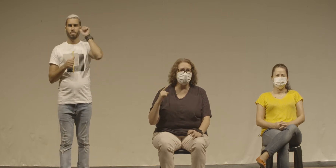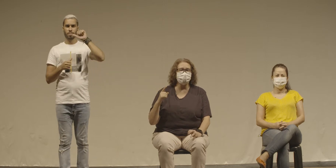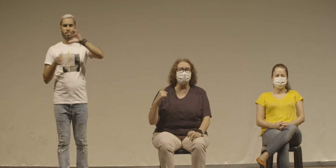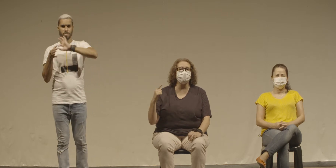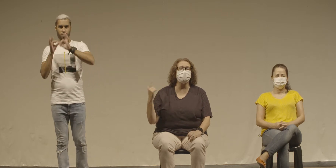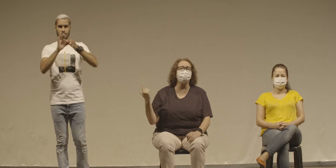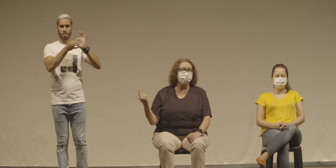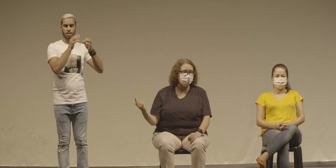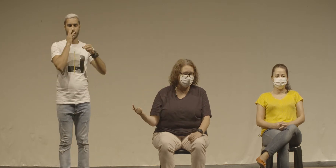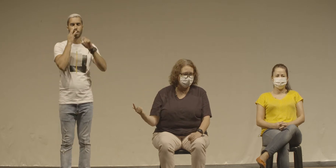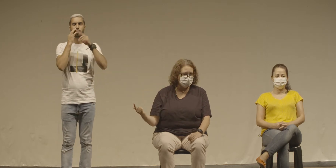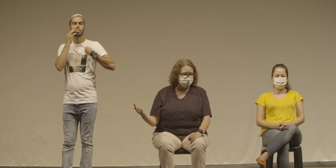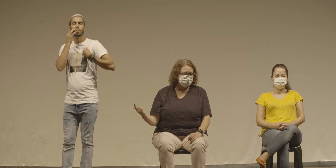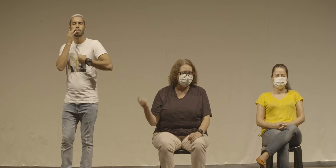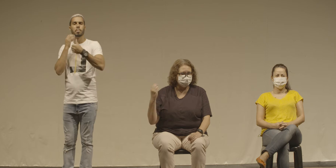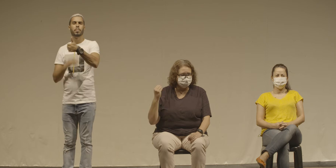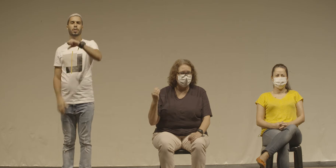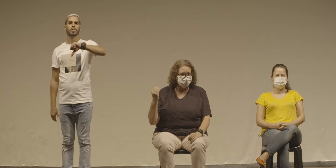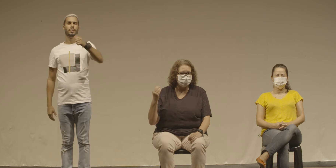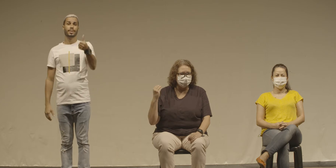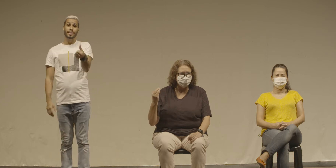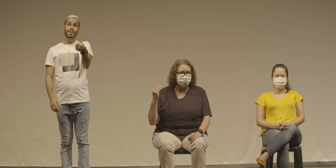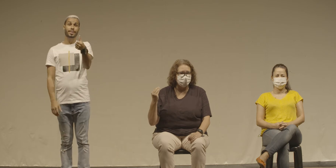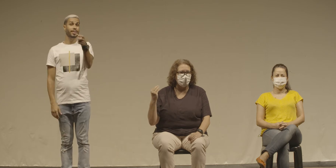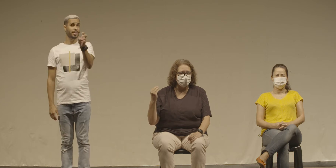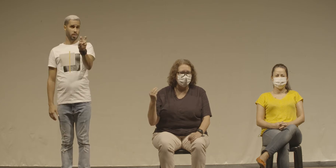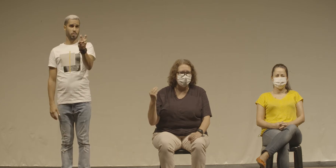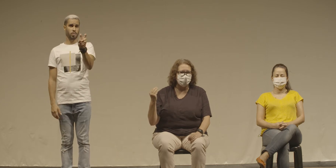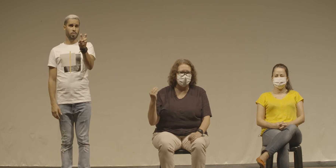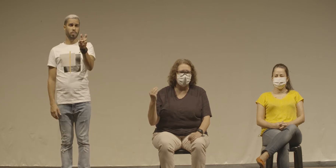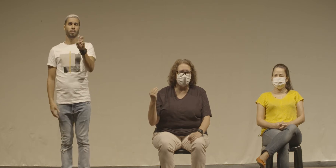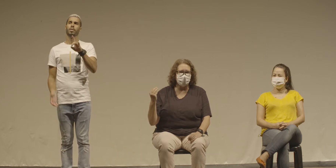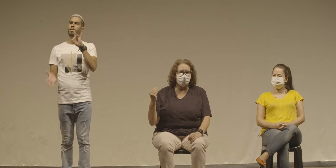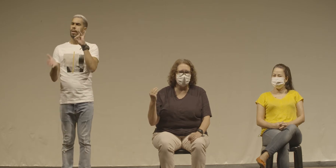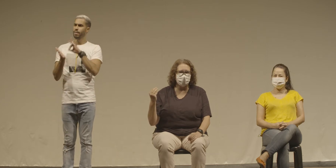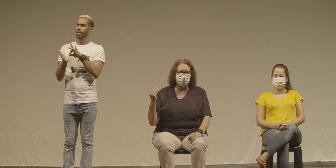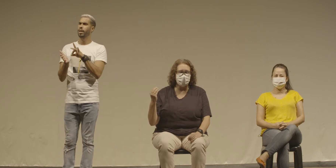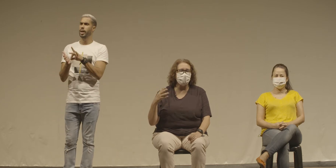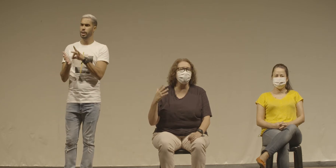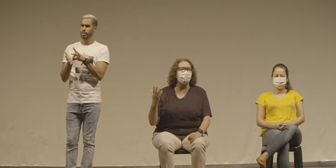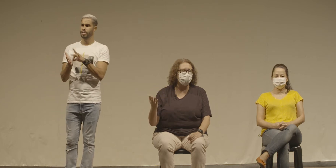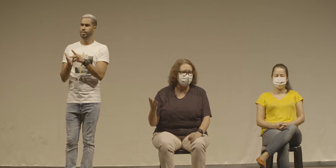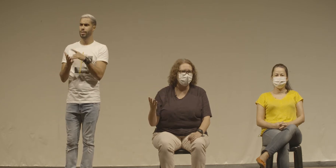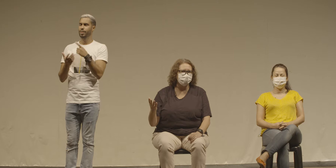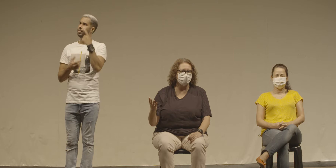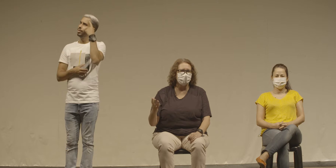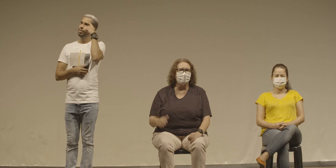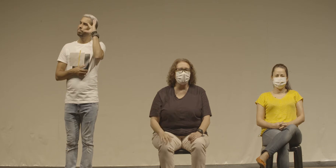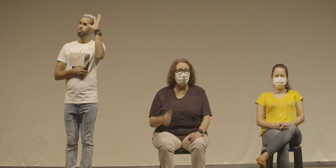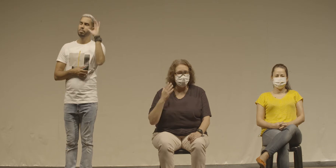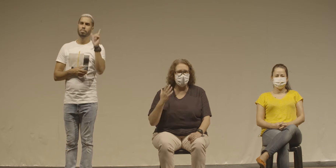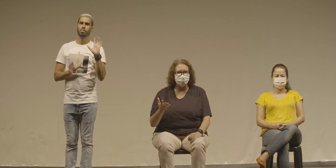em 1965, né? Tipo, realmente é impensável,